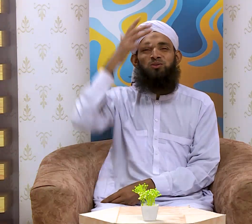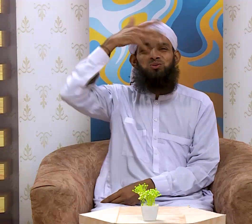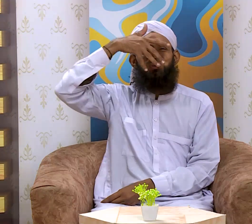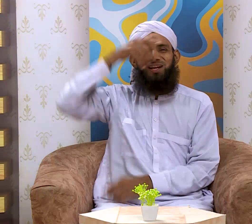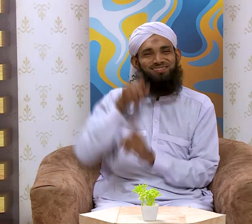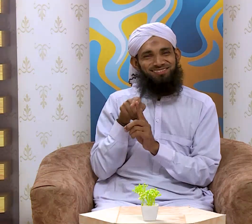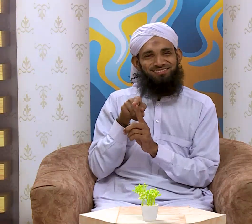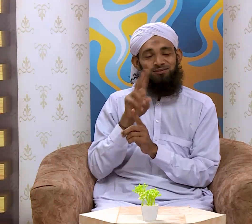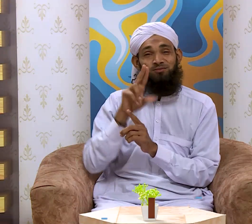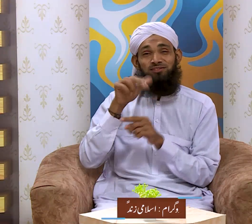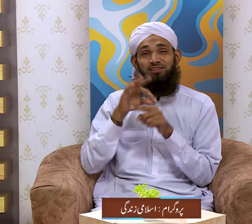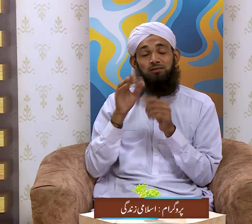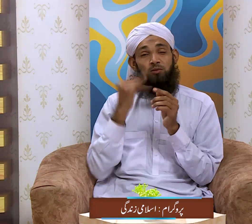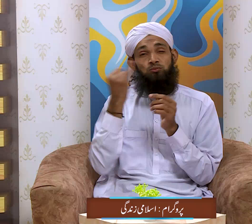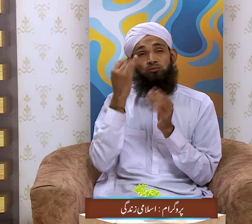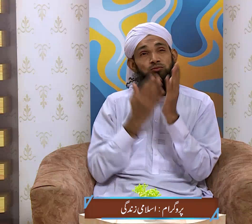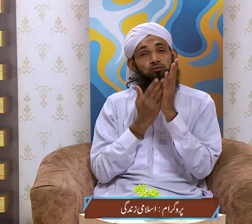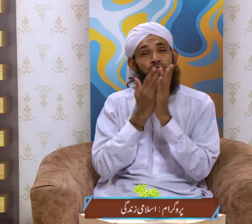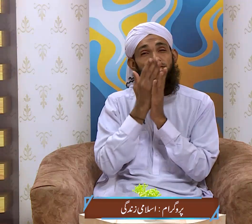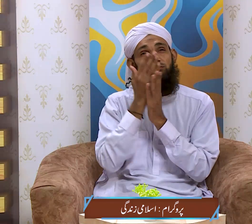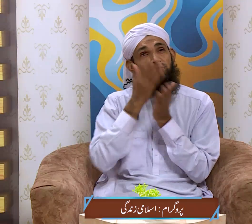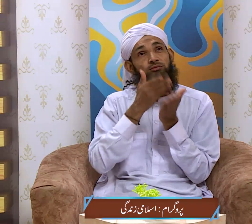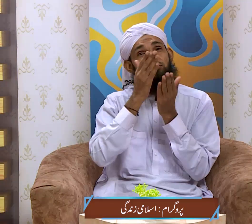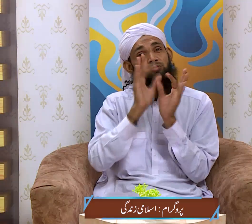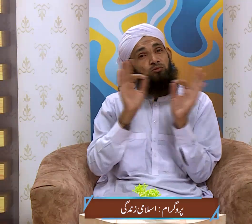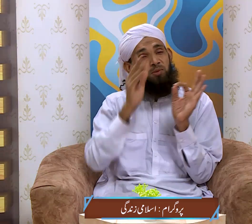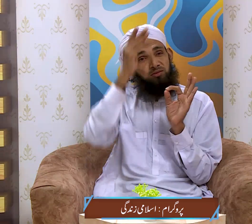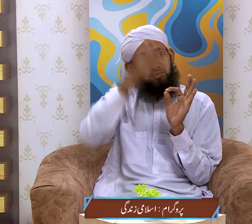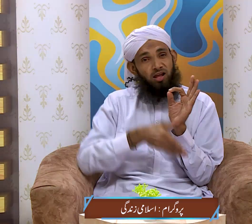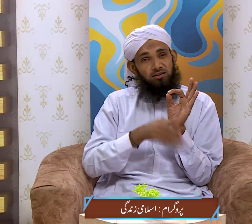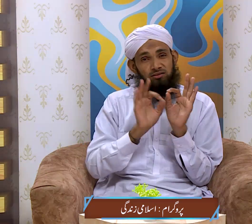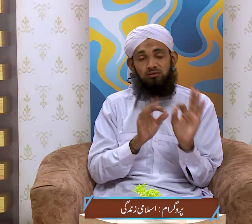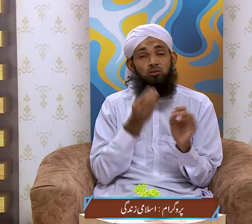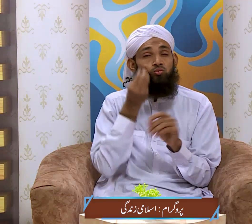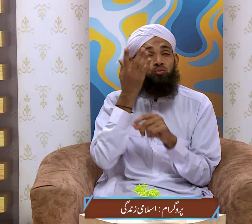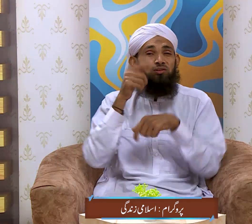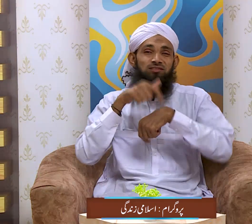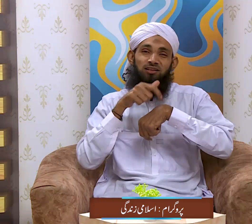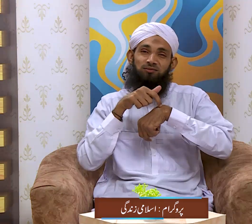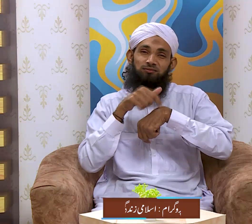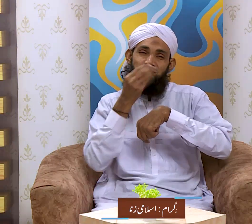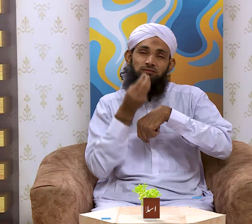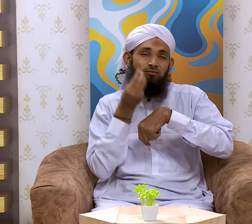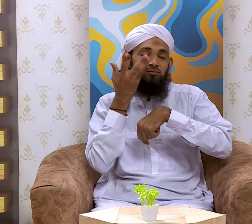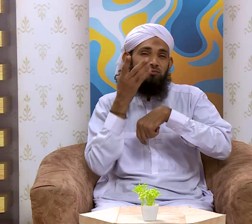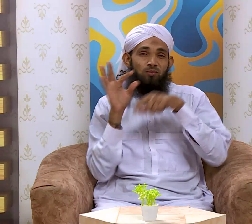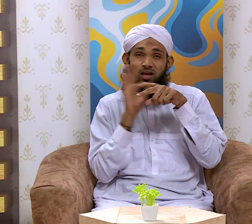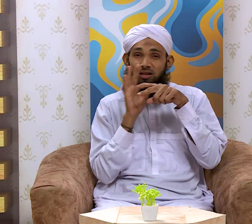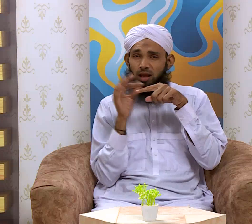سے واپس تشریف لائے تو صبح کے وقت نبی کریم صلی اللہ علیہ وآلہ وبارک وسلم نے رات کے واقع معراج